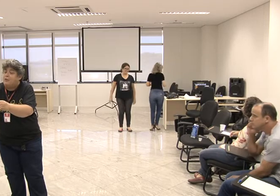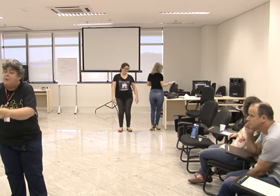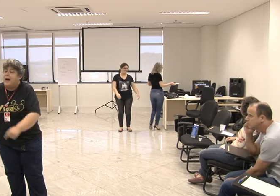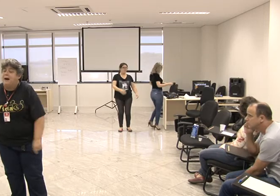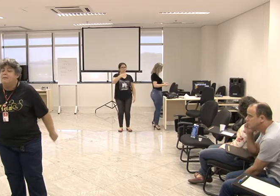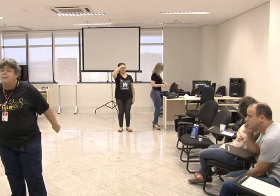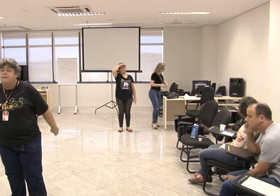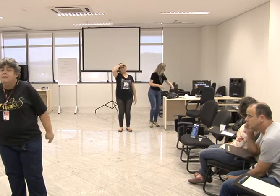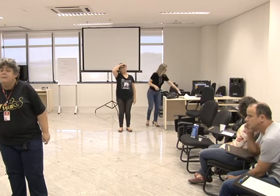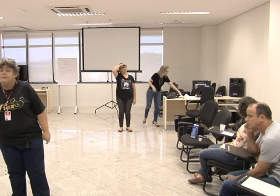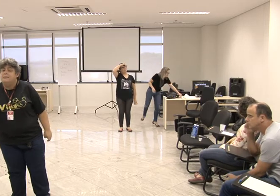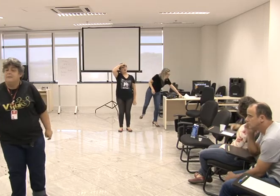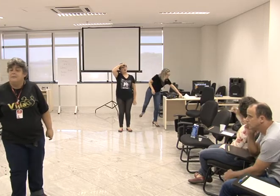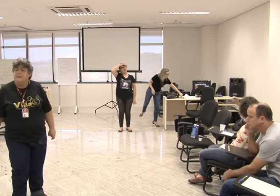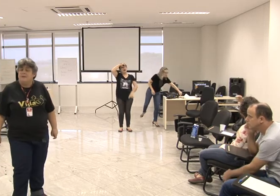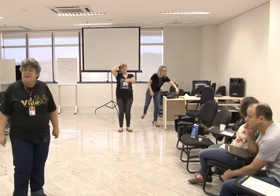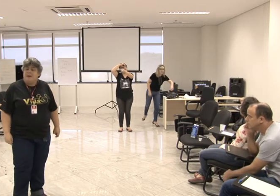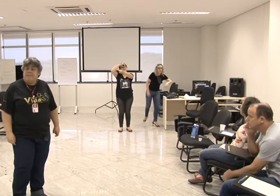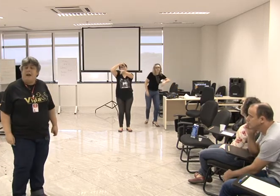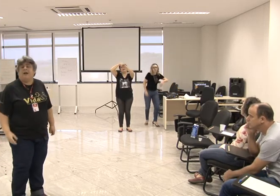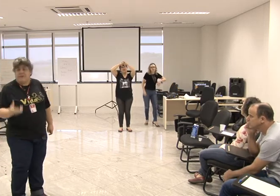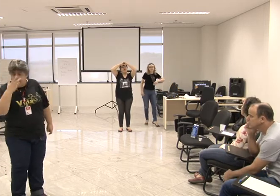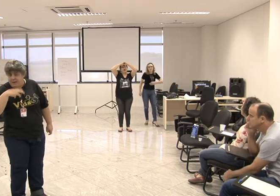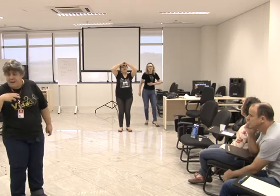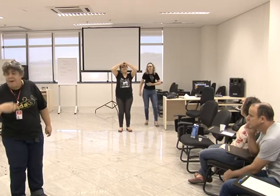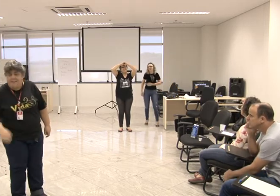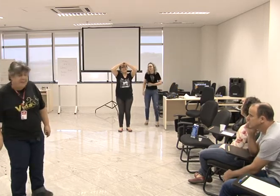enfiar. Aí ela também não, ó. Pega a maçã assim.